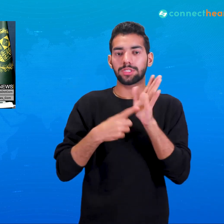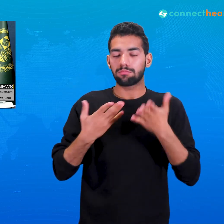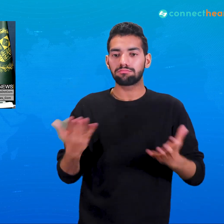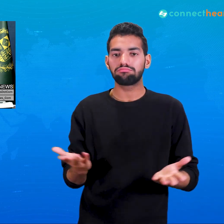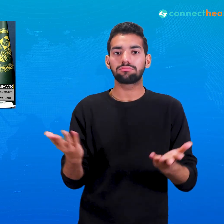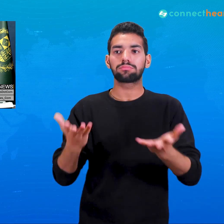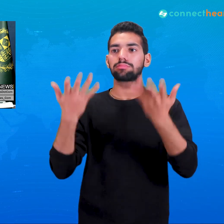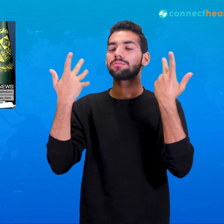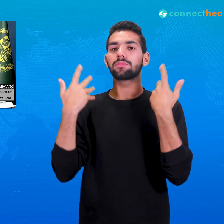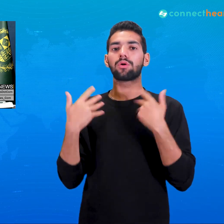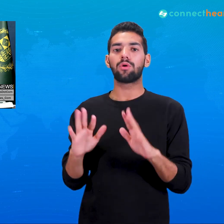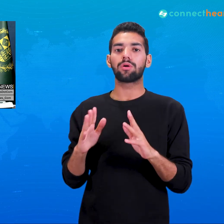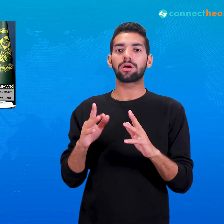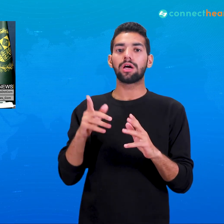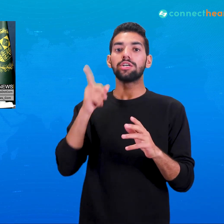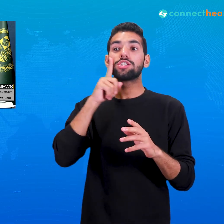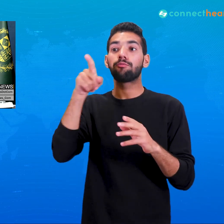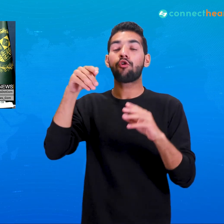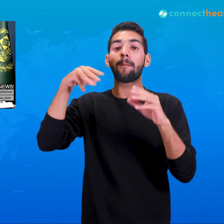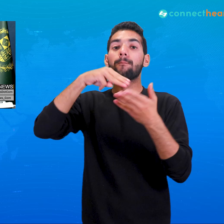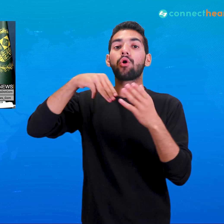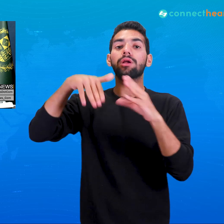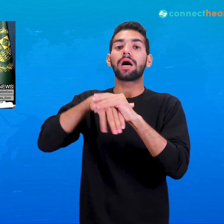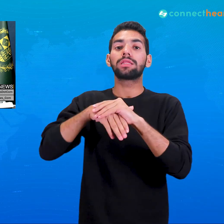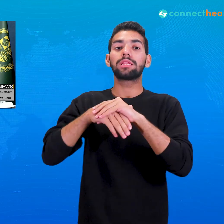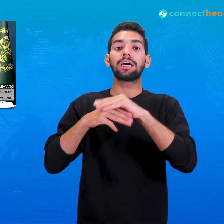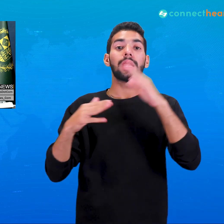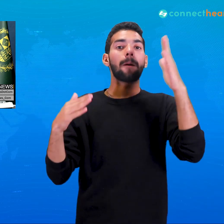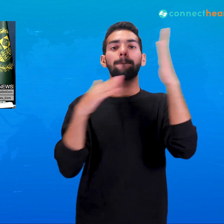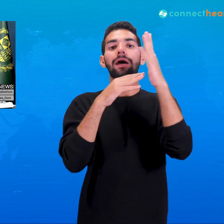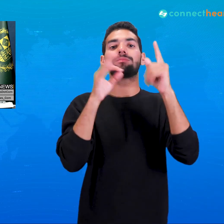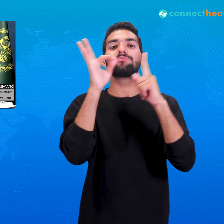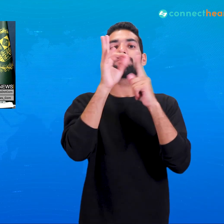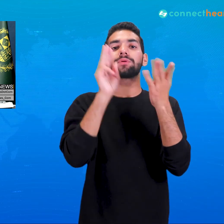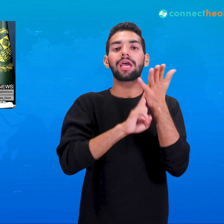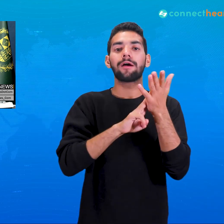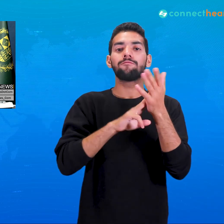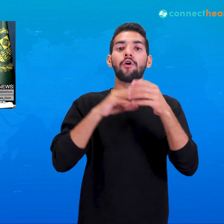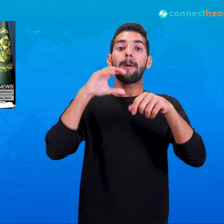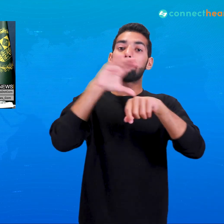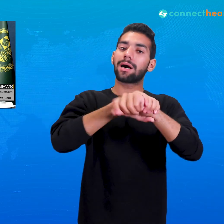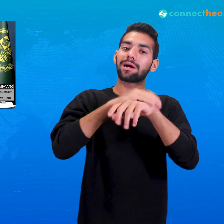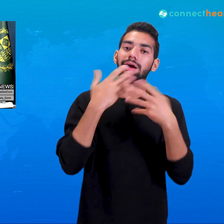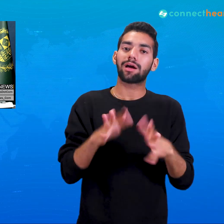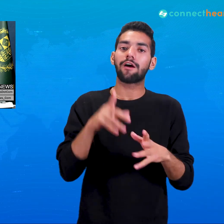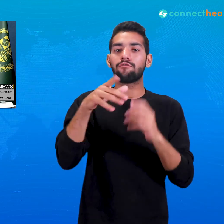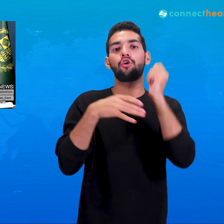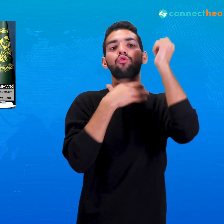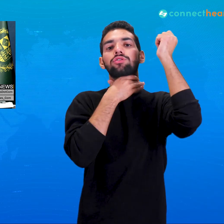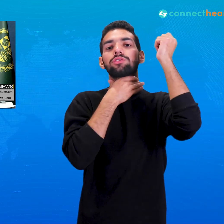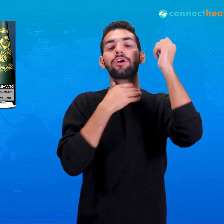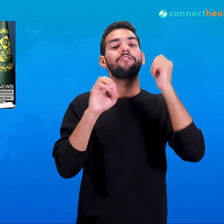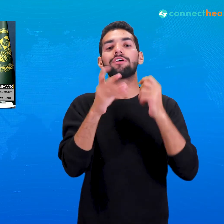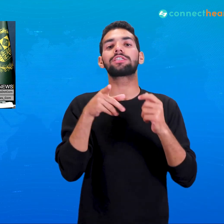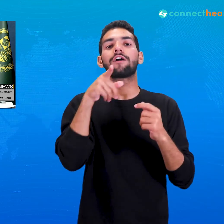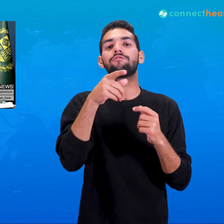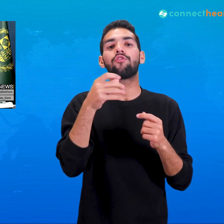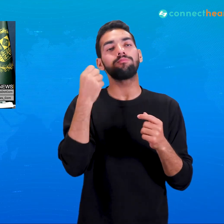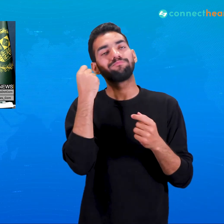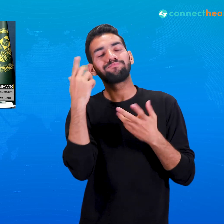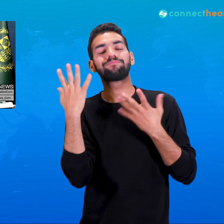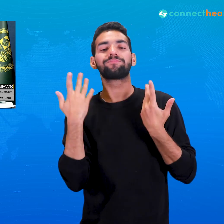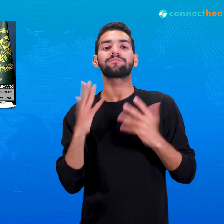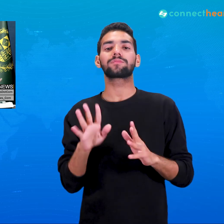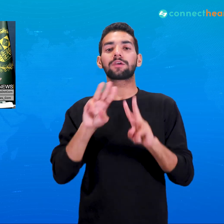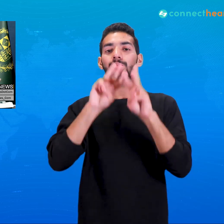کہاں سے کہاں پہنچ گیا، جیسے ان کا وزیر پکڑا گیا کرپشن پہ، اس نے خودکشی کر لی، کیونکہ اسے پتا تھا